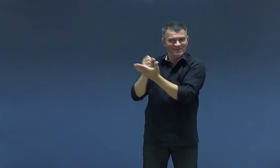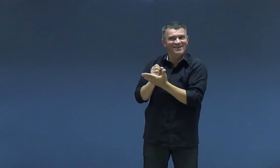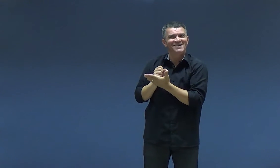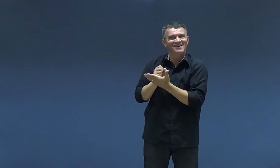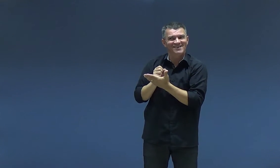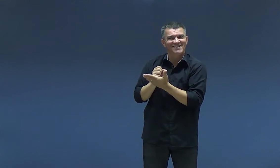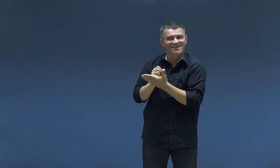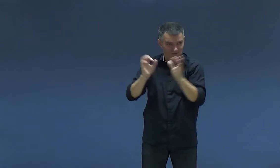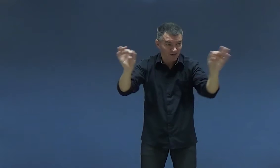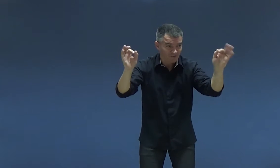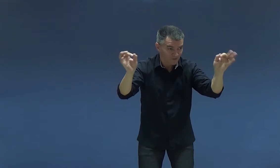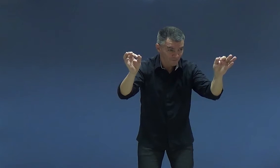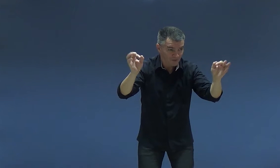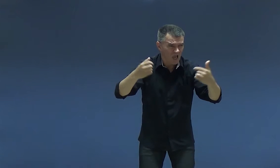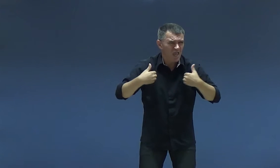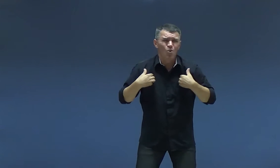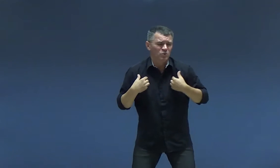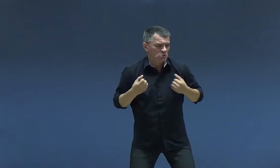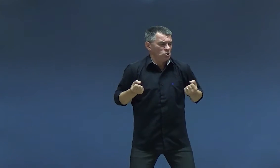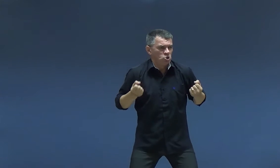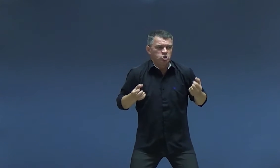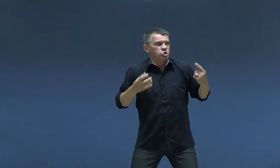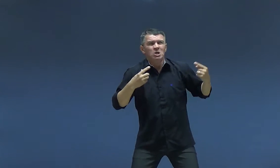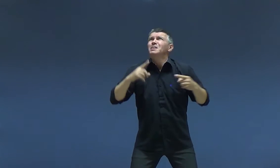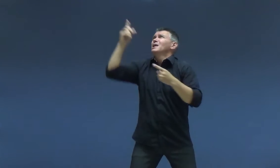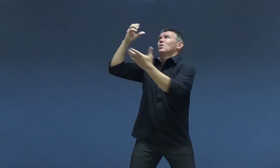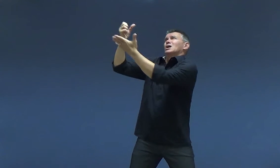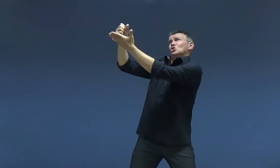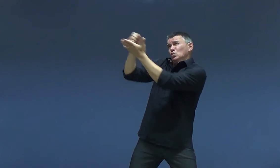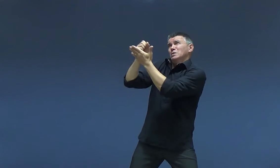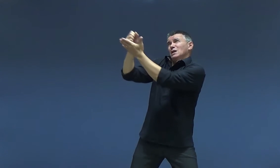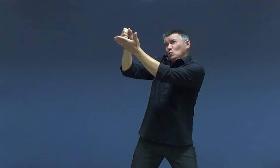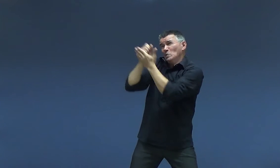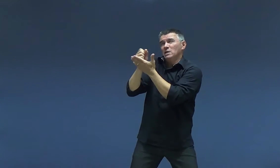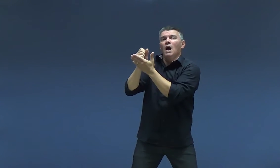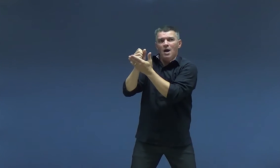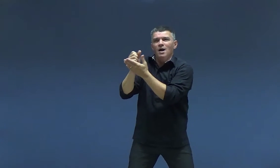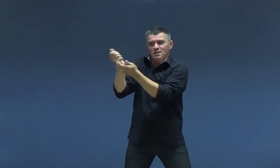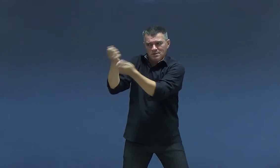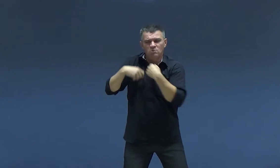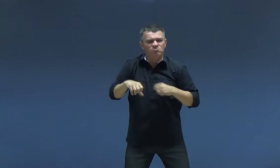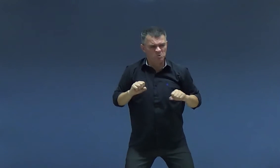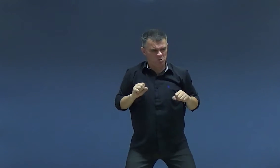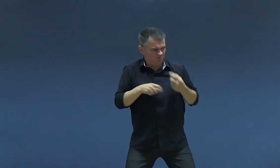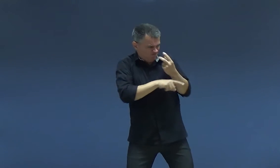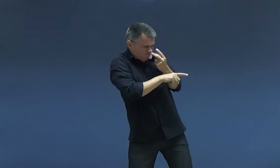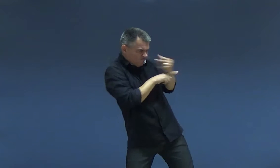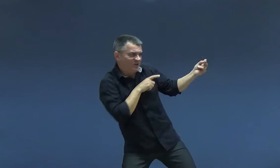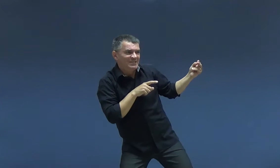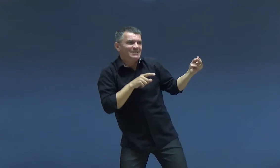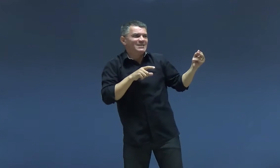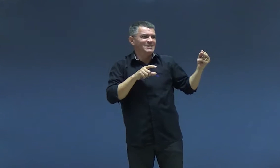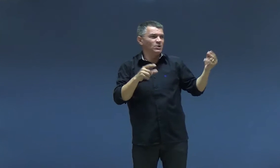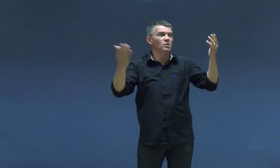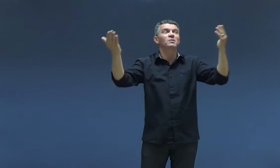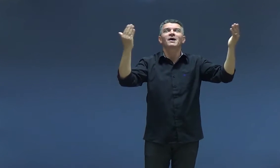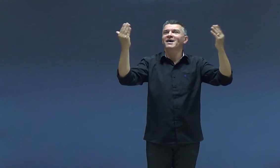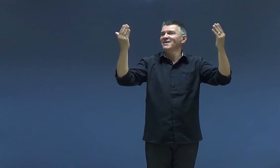E Deus, ele está nos ajudando, não é verdade? Às vezes você está lá na batalha e fala, Deus, me ajuda, por favor. E ele vem lá, te